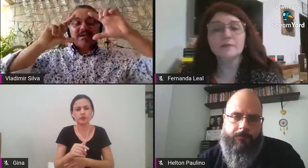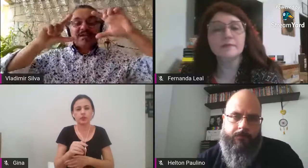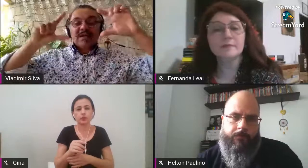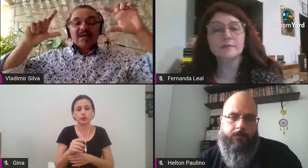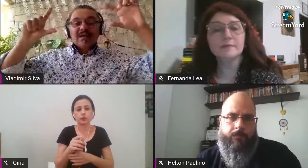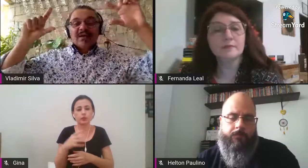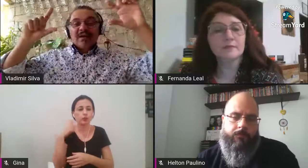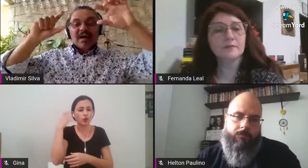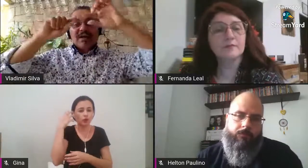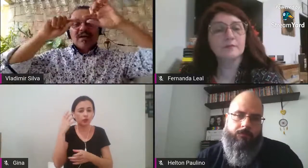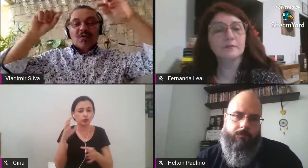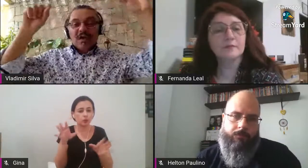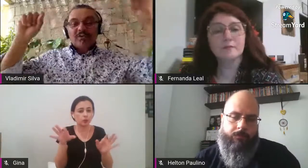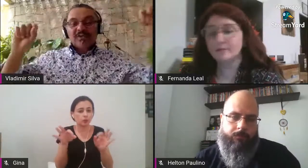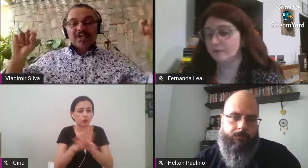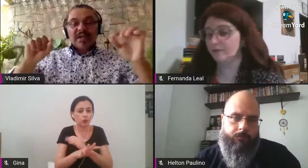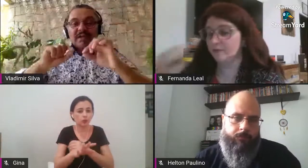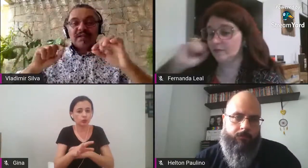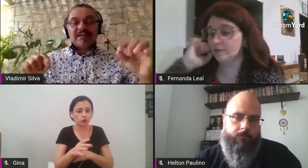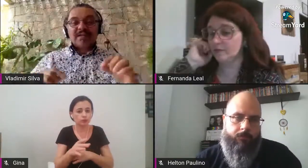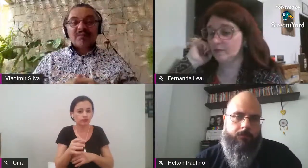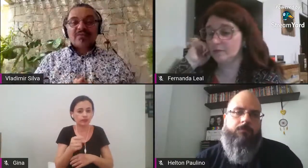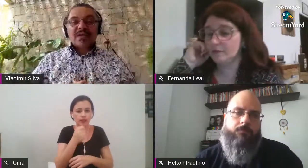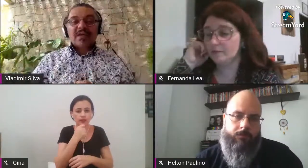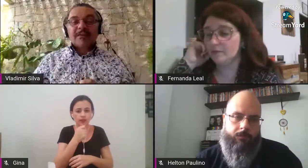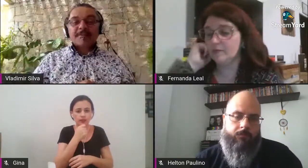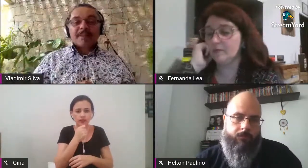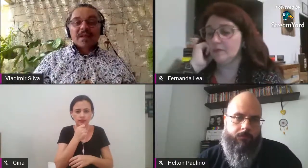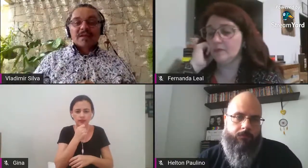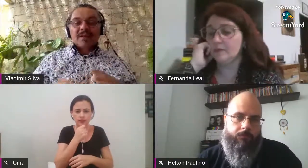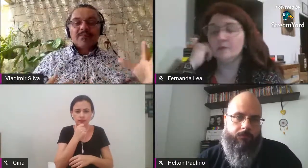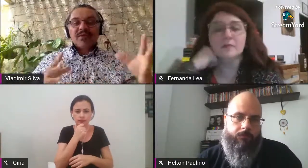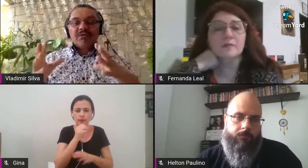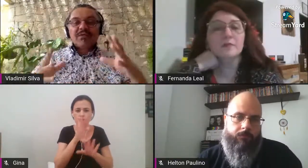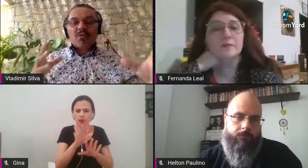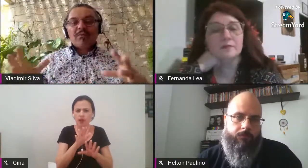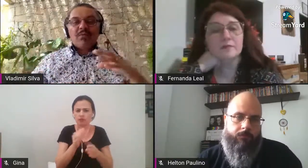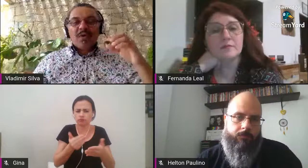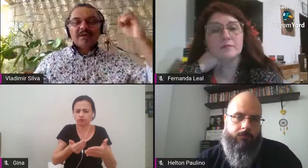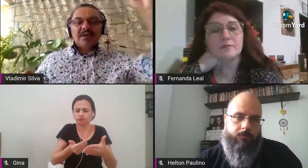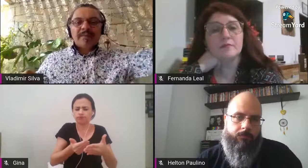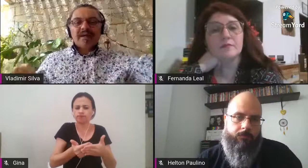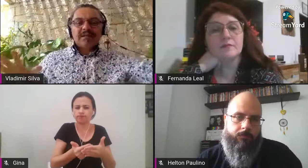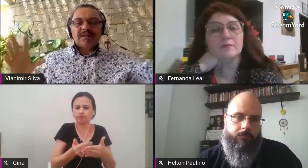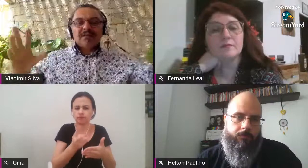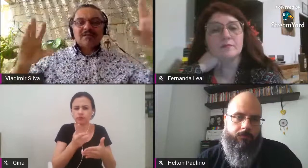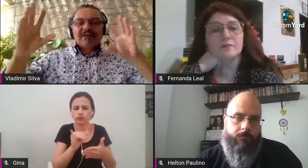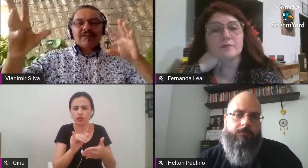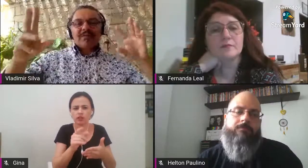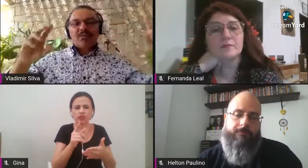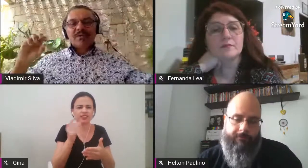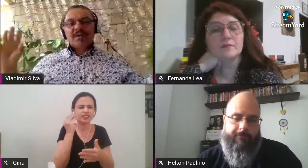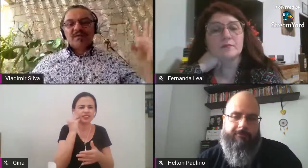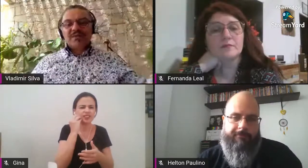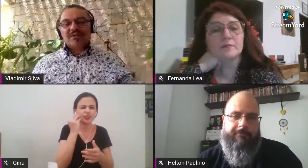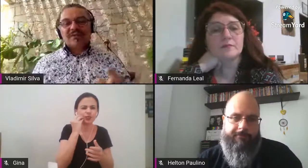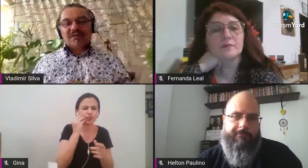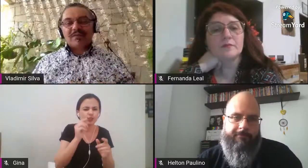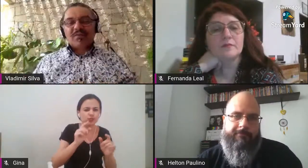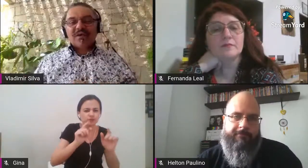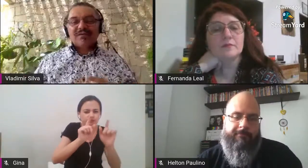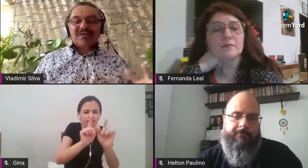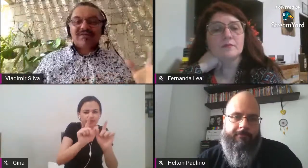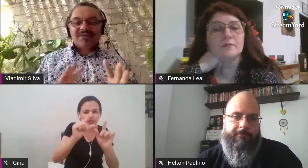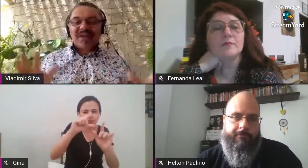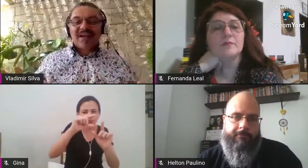não fez aquele coral de janelinha assim, porque depois não ficou bom, aí tinha parede que não estava boa, tinha luz que não